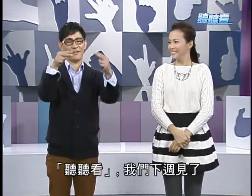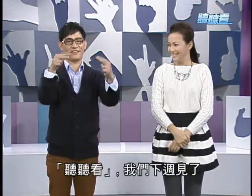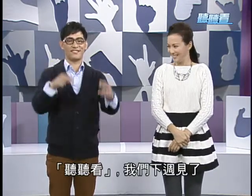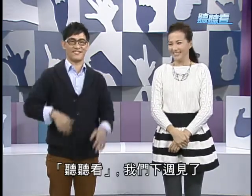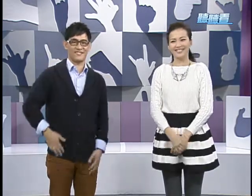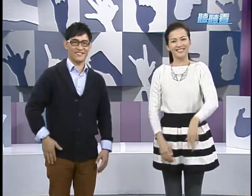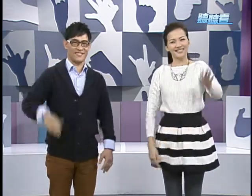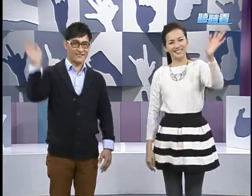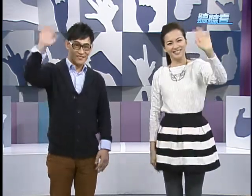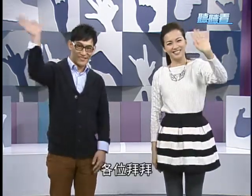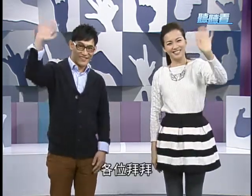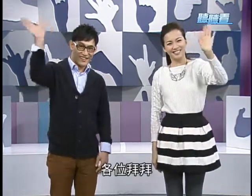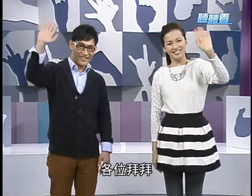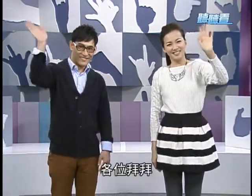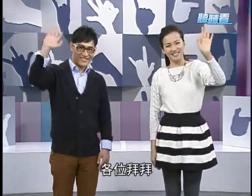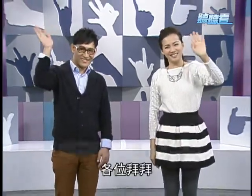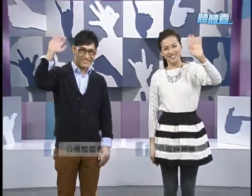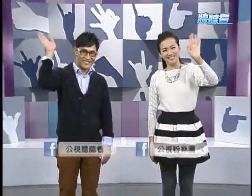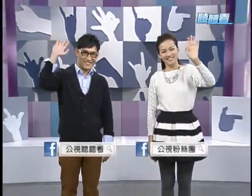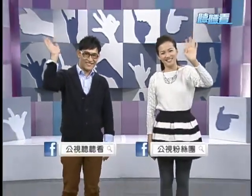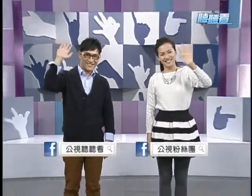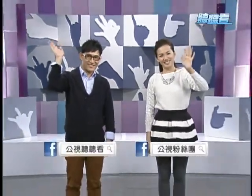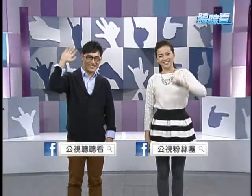啦，各位拜 拜。